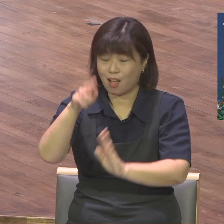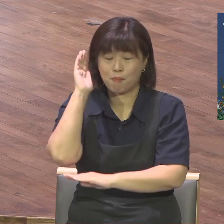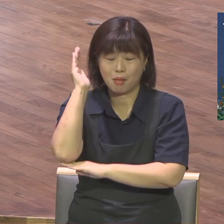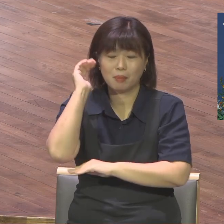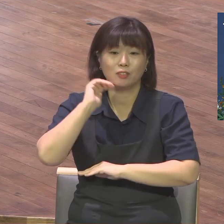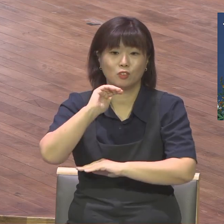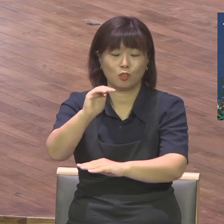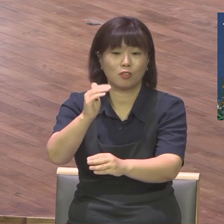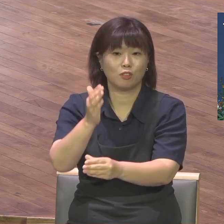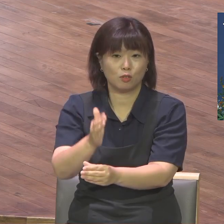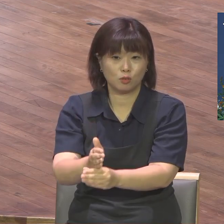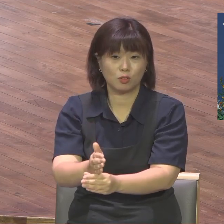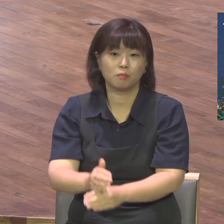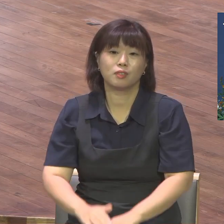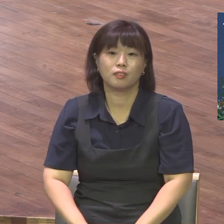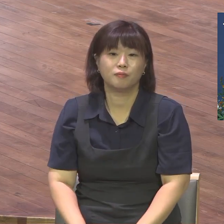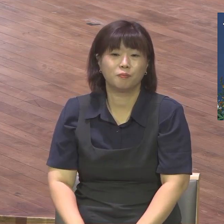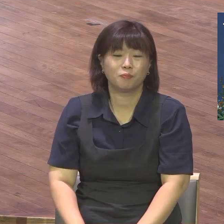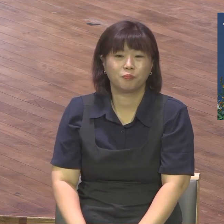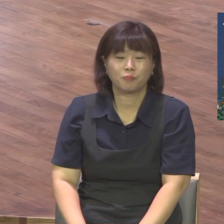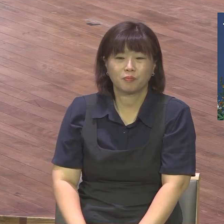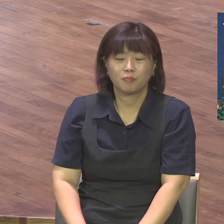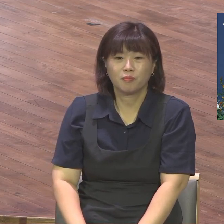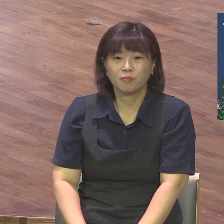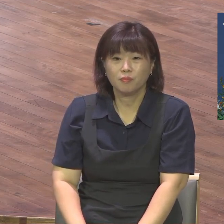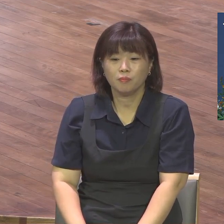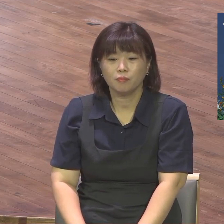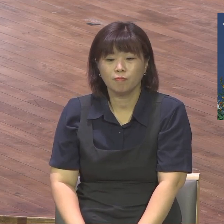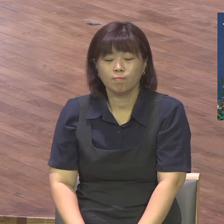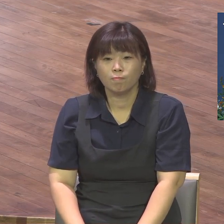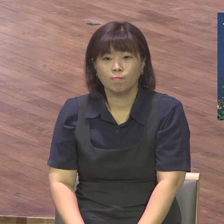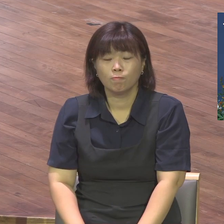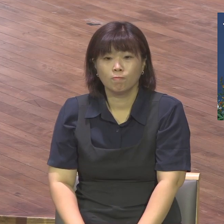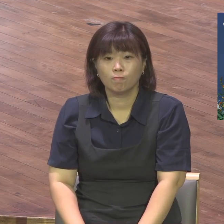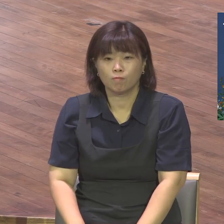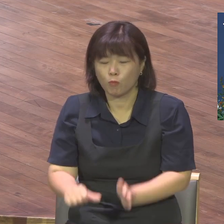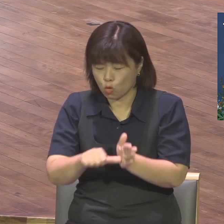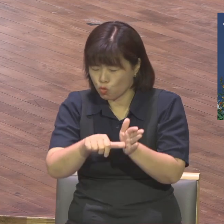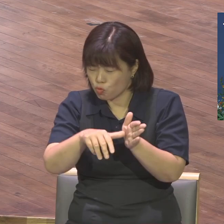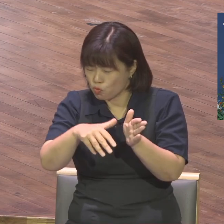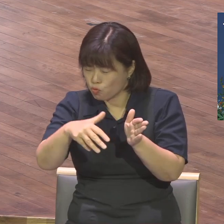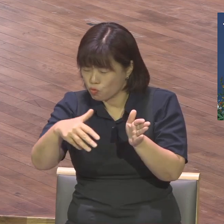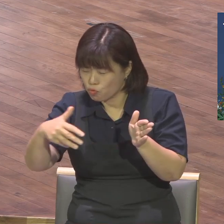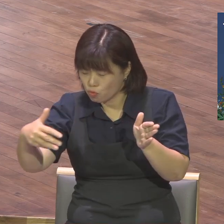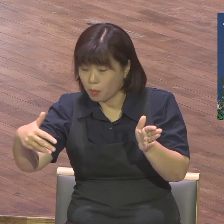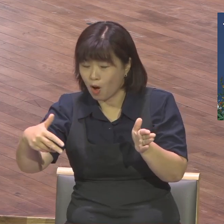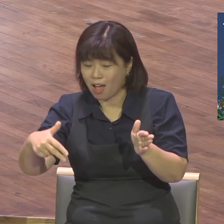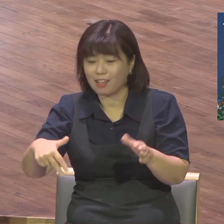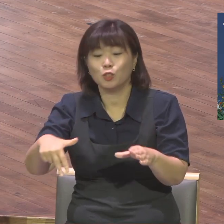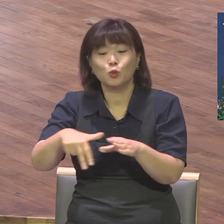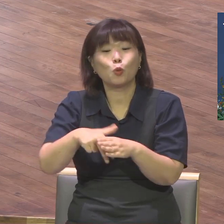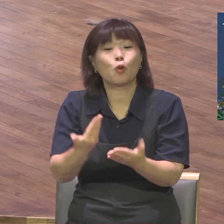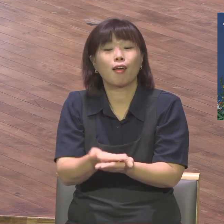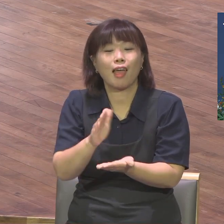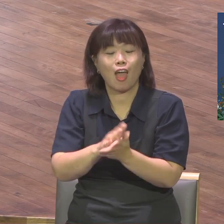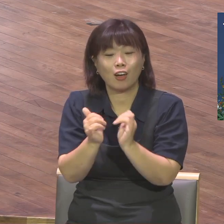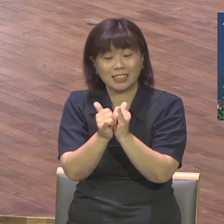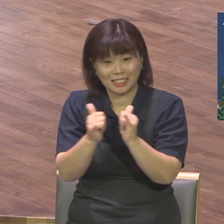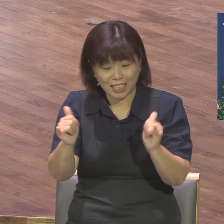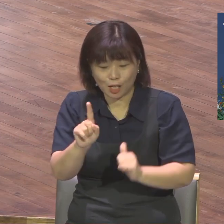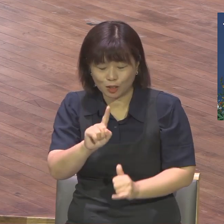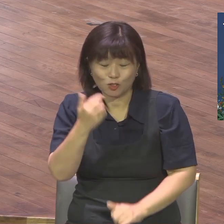이 말씀을 우리가 지금 살펴보고 있는데 유명한 종교 개혁자 이